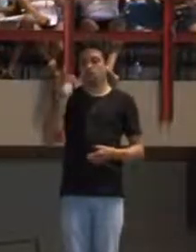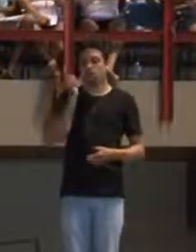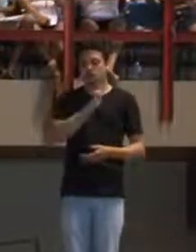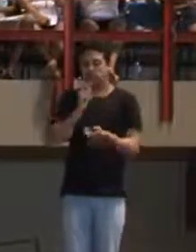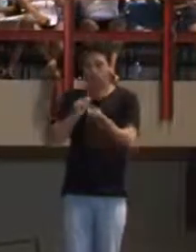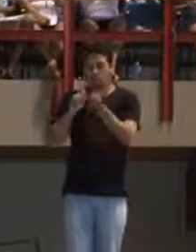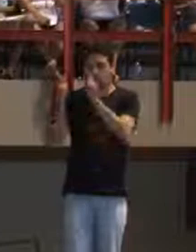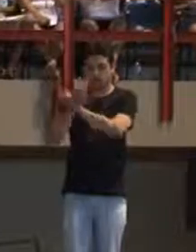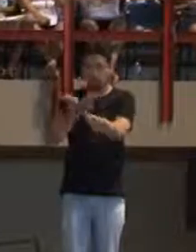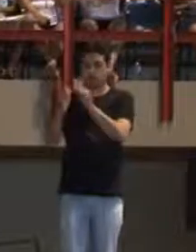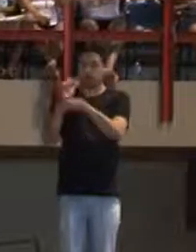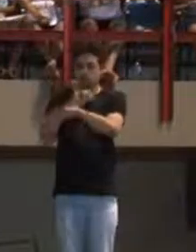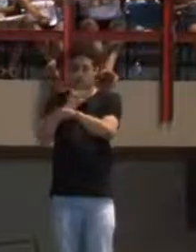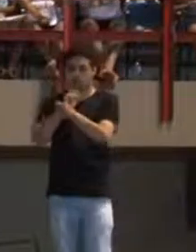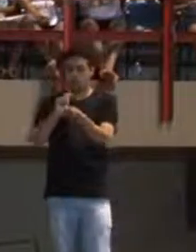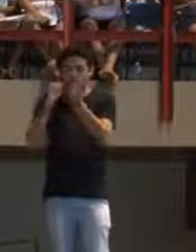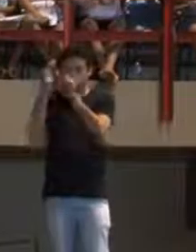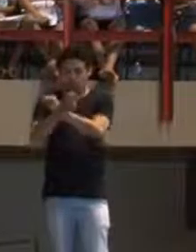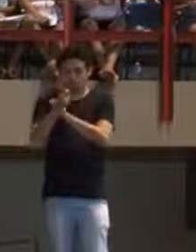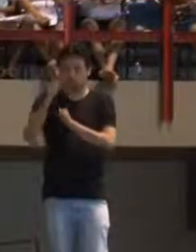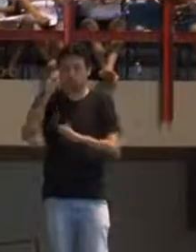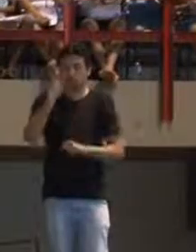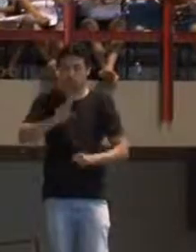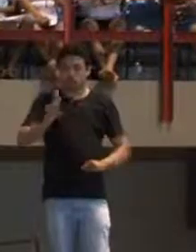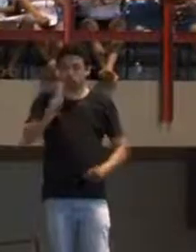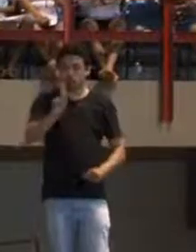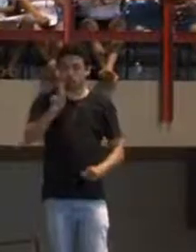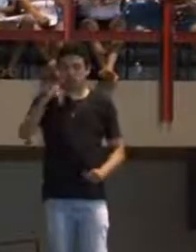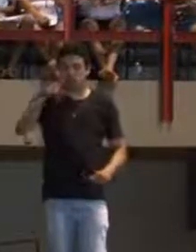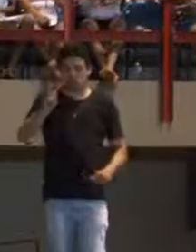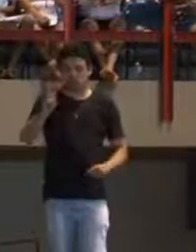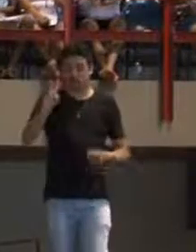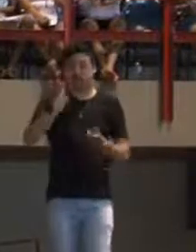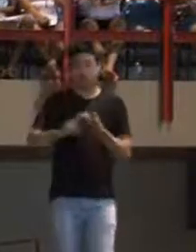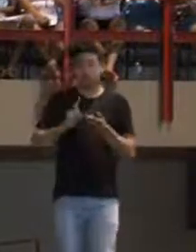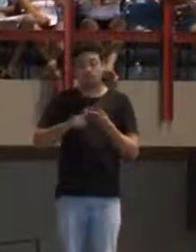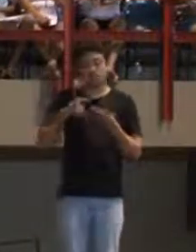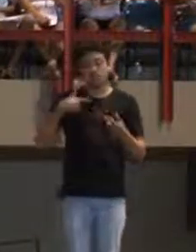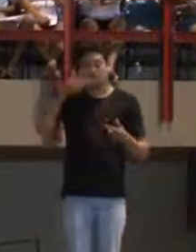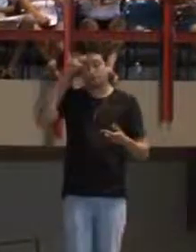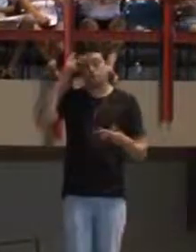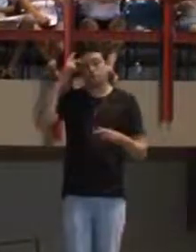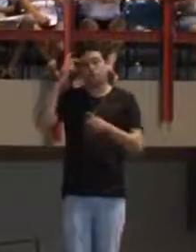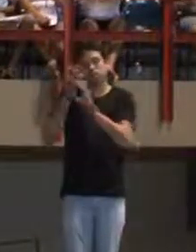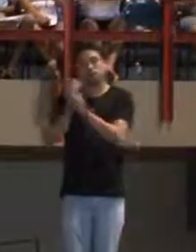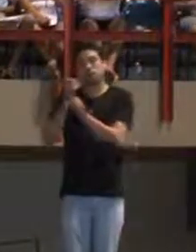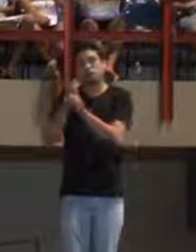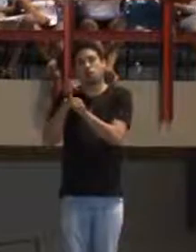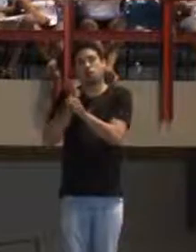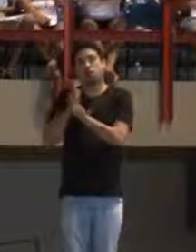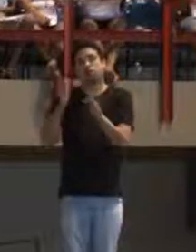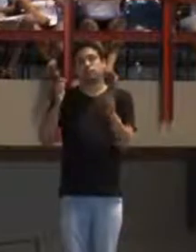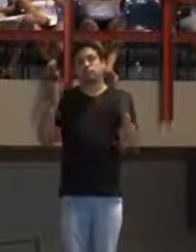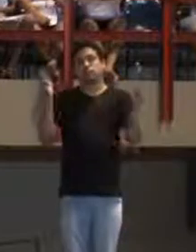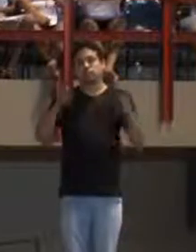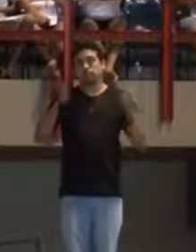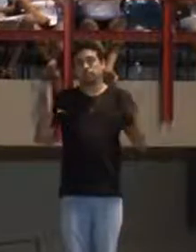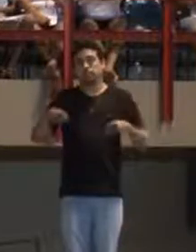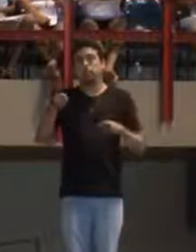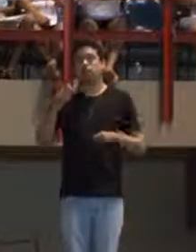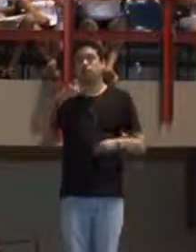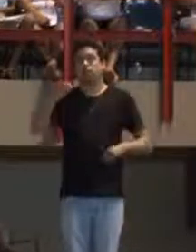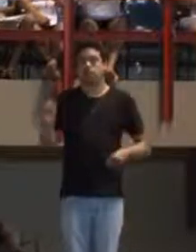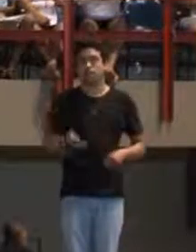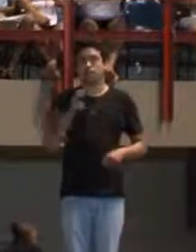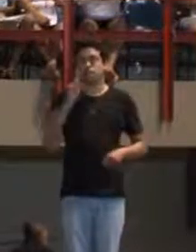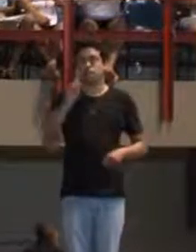a adaptação do carro para usar GNV. E aí os caras já fizeram a continha. Só vale a pena